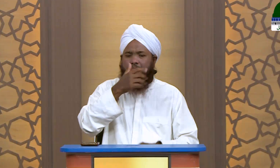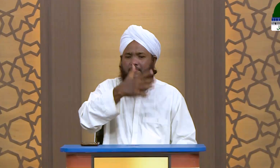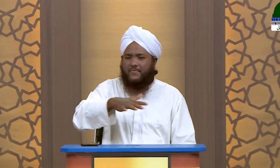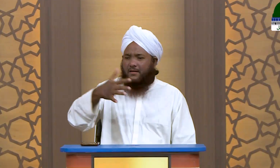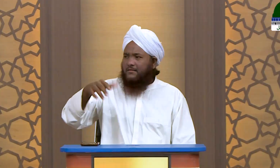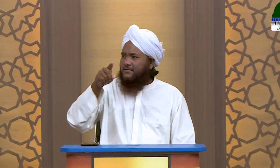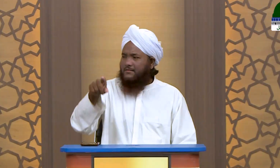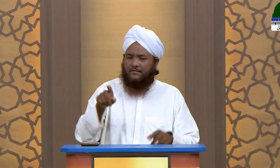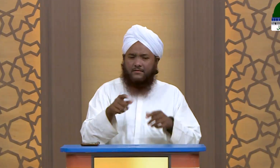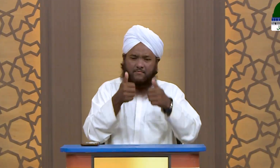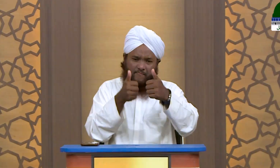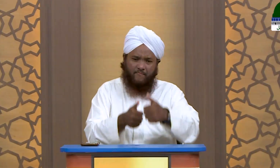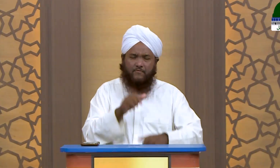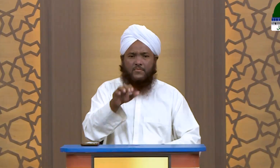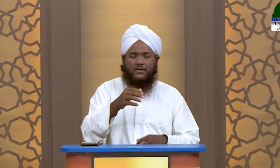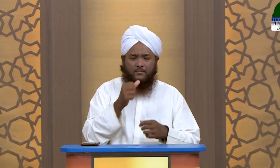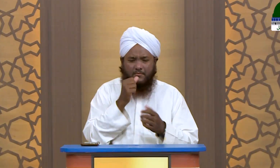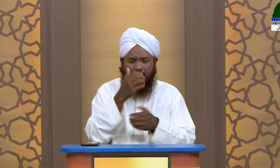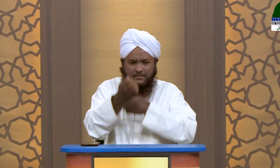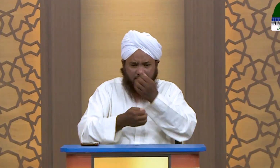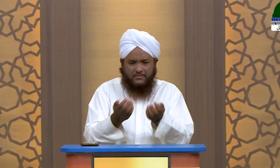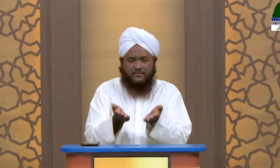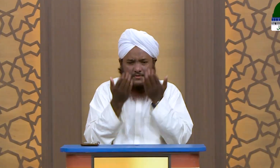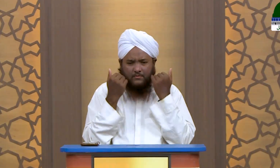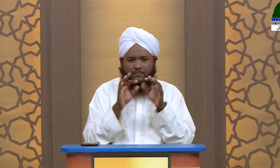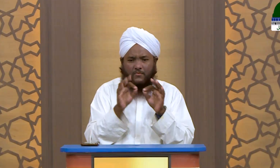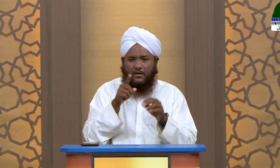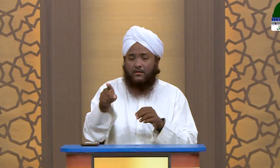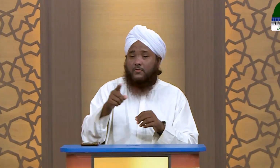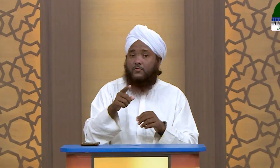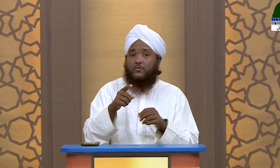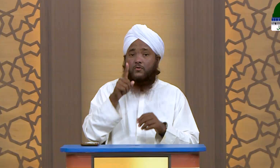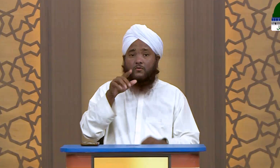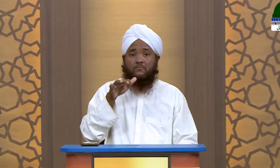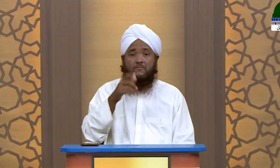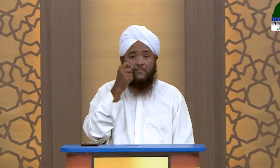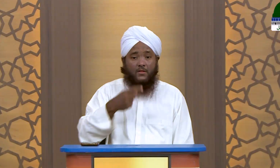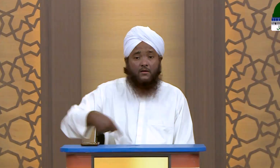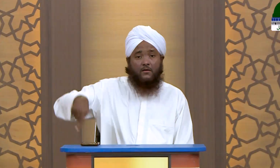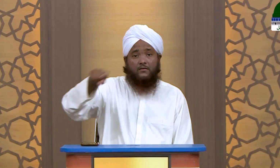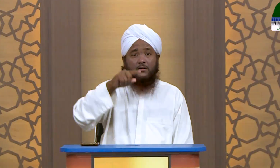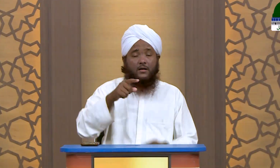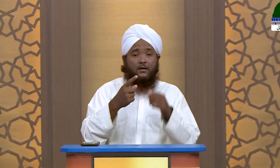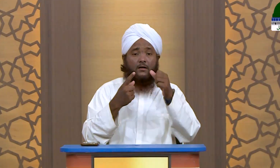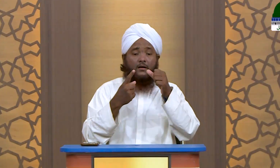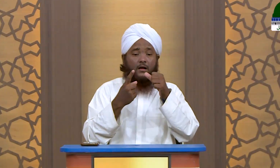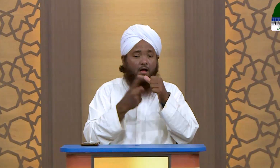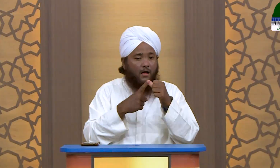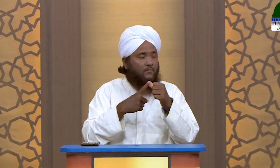رہا تھا۔ اسی دوران لاکھوں حنبلیوں کے عظیم پیشوا امام احمد بن حنبل رحمۃ اللہ علیہ وہاں تشریف